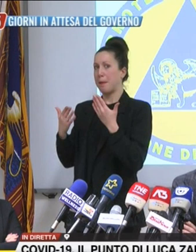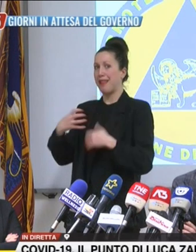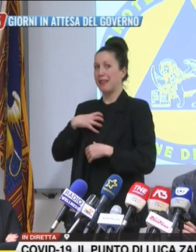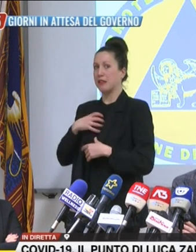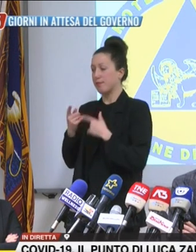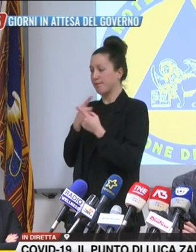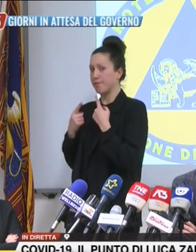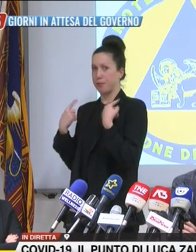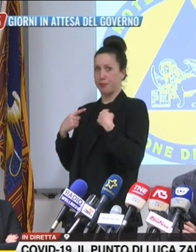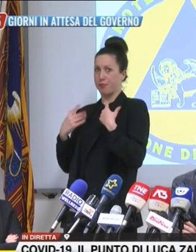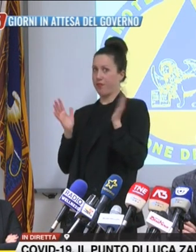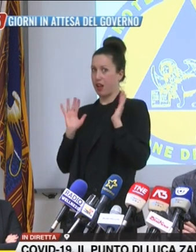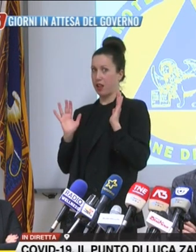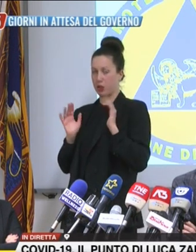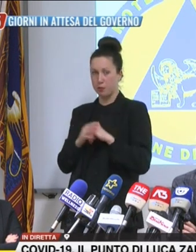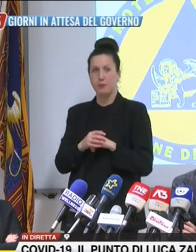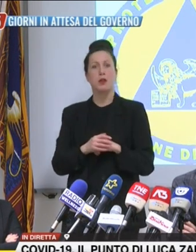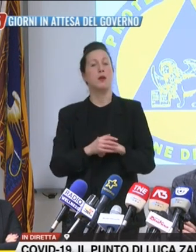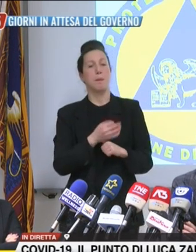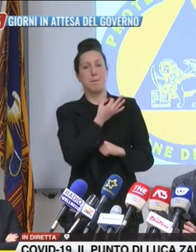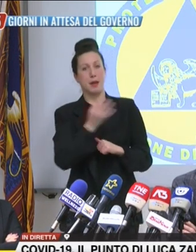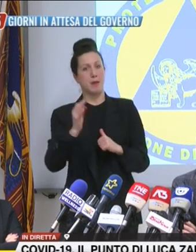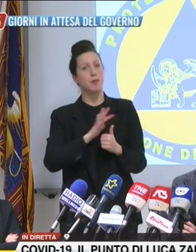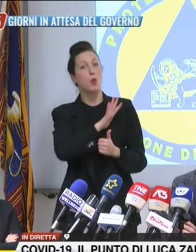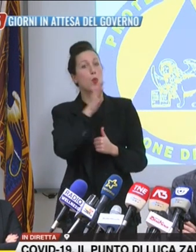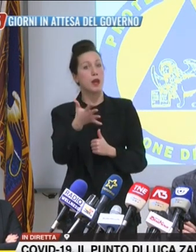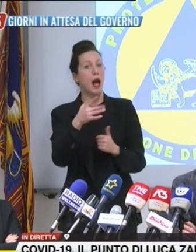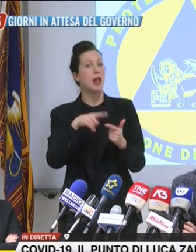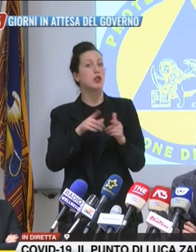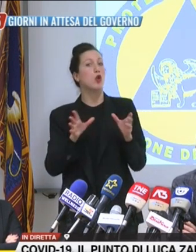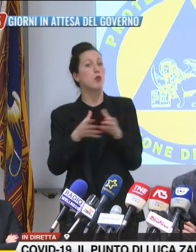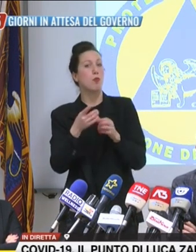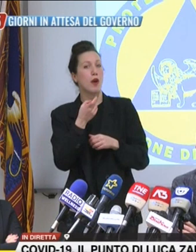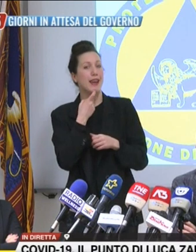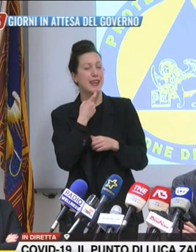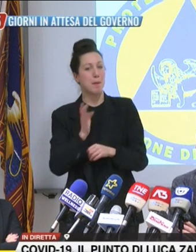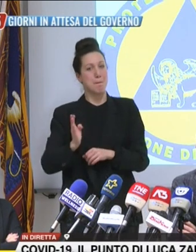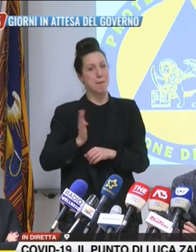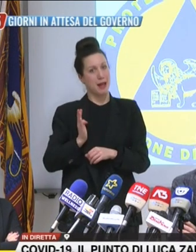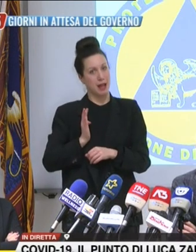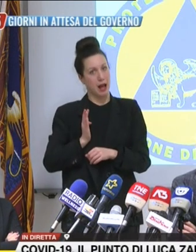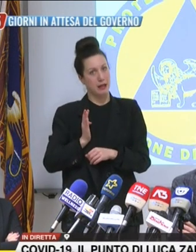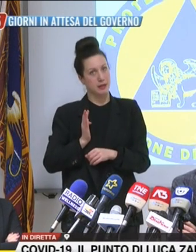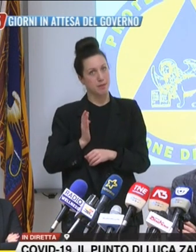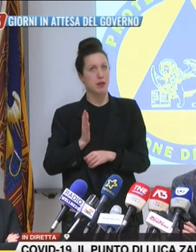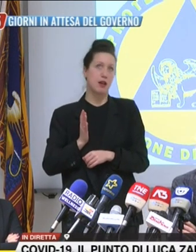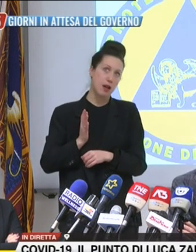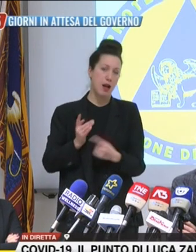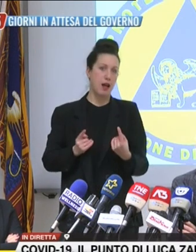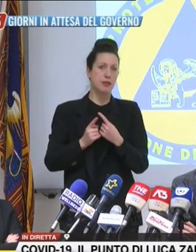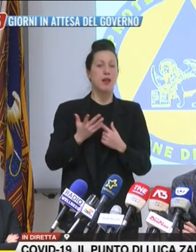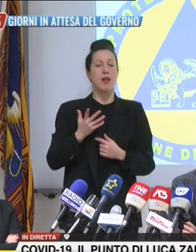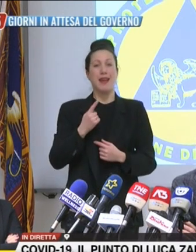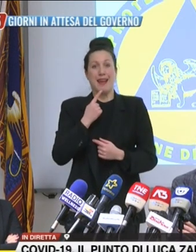Un'altra supplica arriva dalle badanti, o meglio dalle persone anziane che sono accudite dalle badanti,